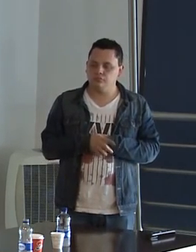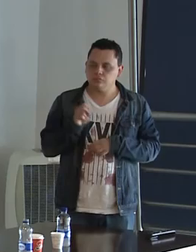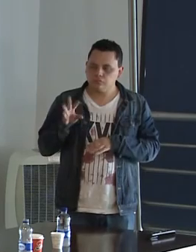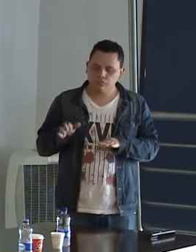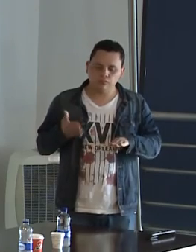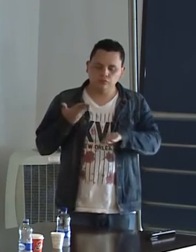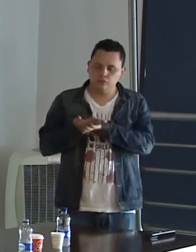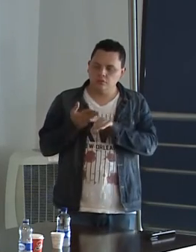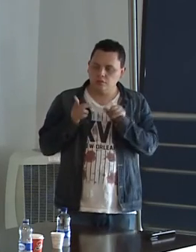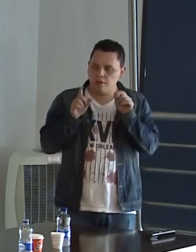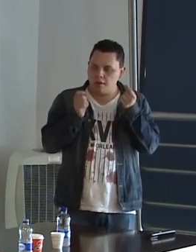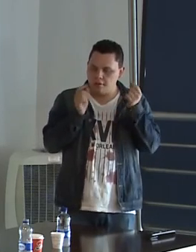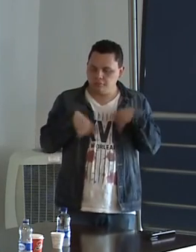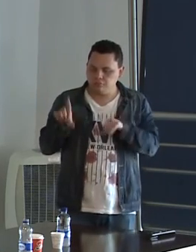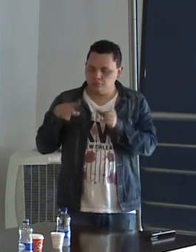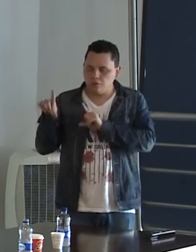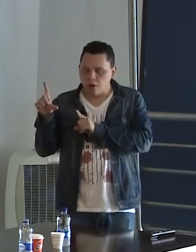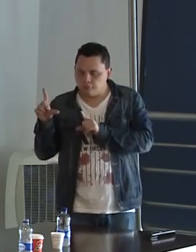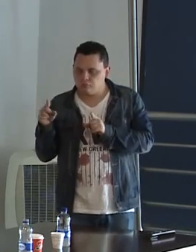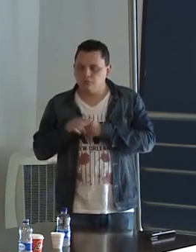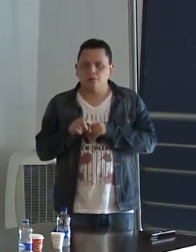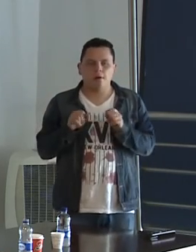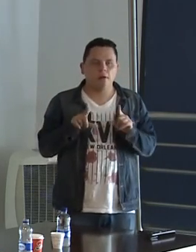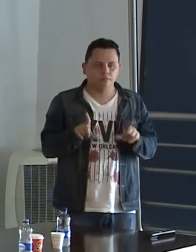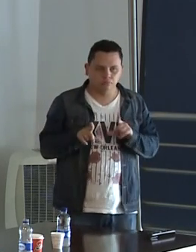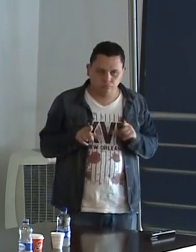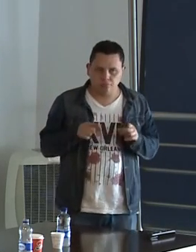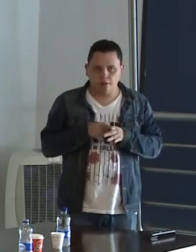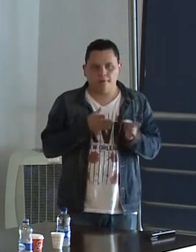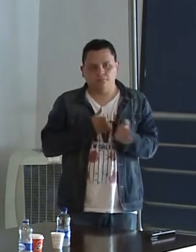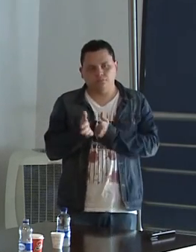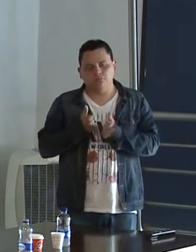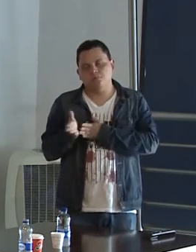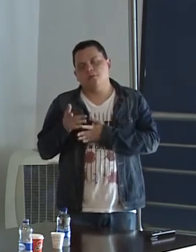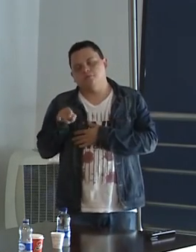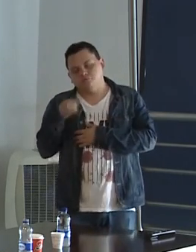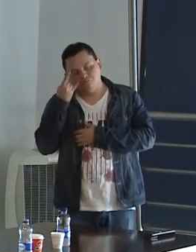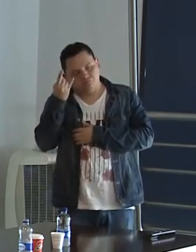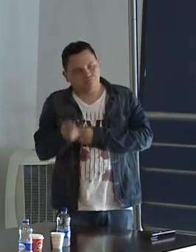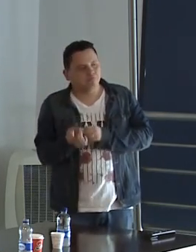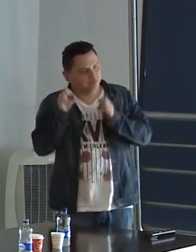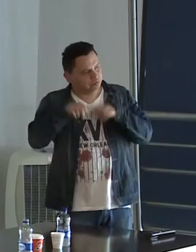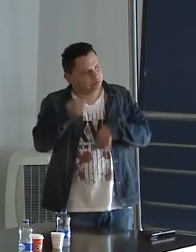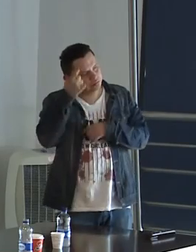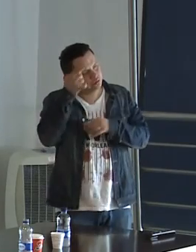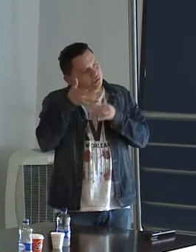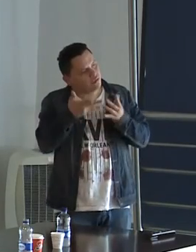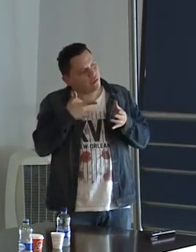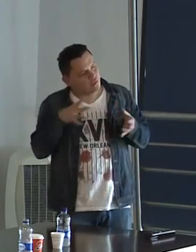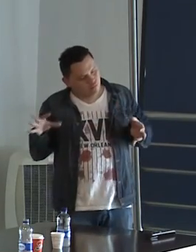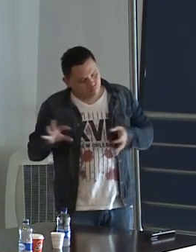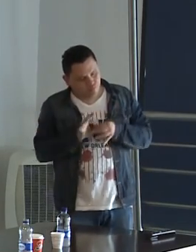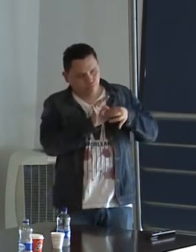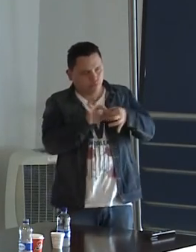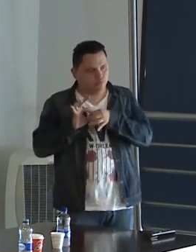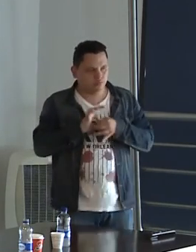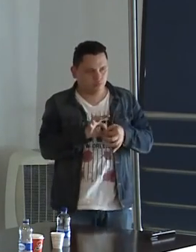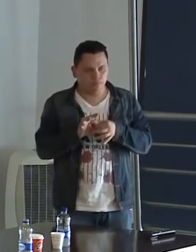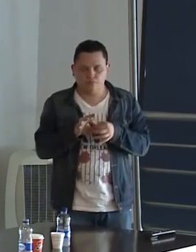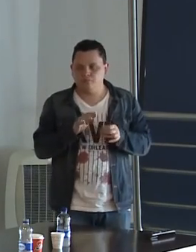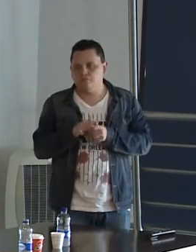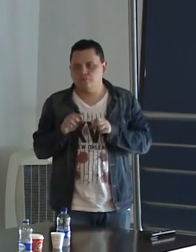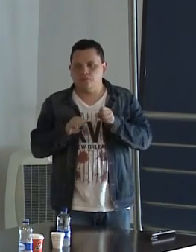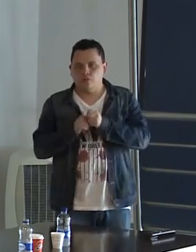Propuestas de posgrado, decía el profesor. Veo que es mucho, sería muy interesante poderlas pensar de conjunto,